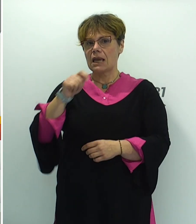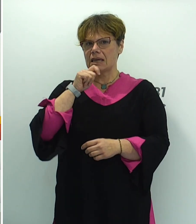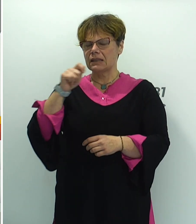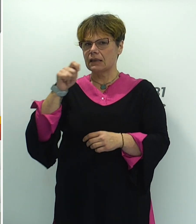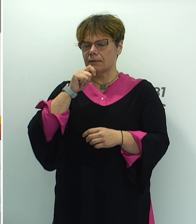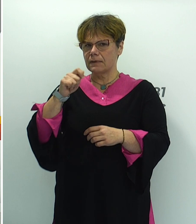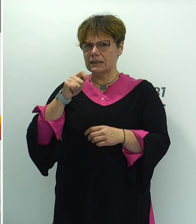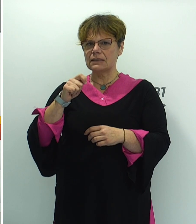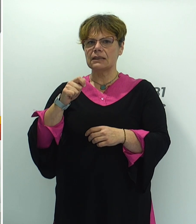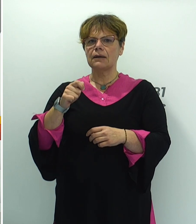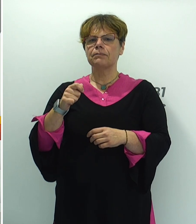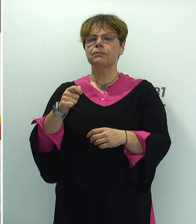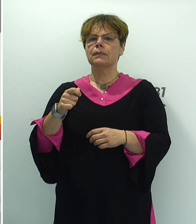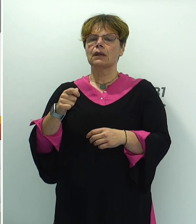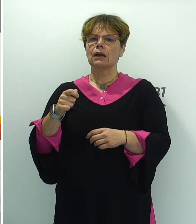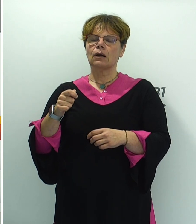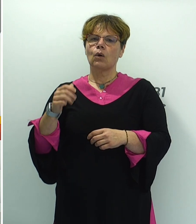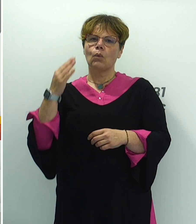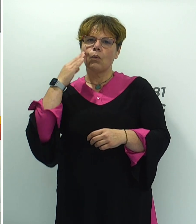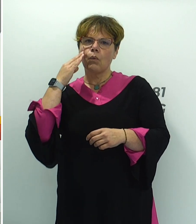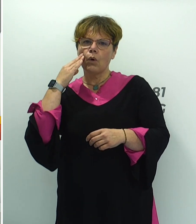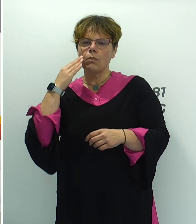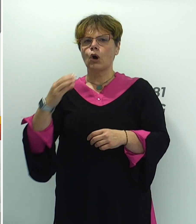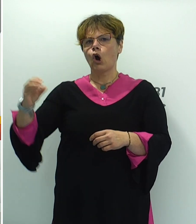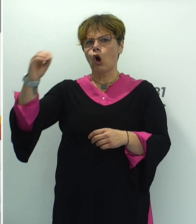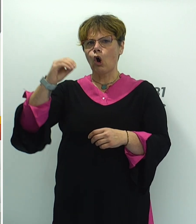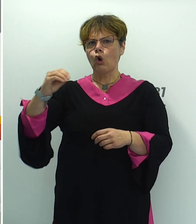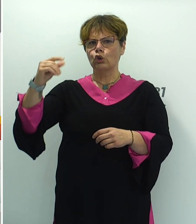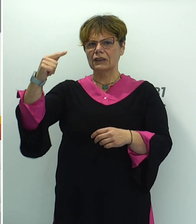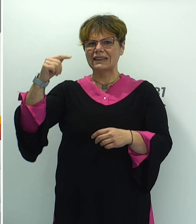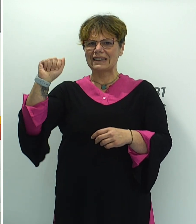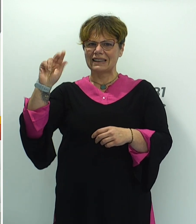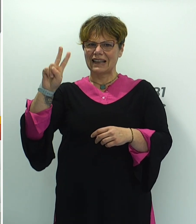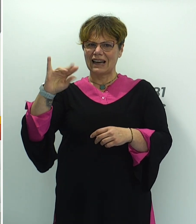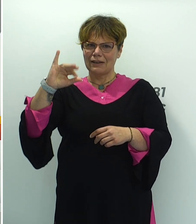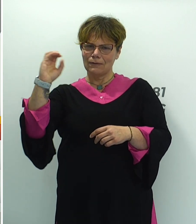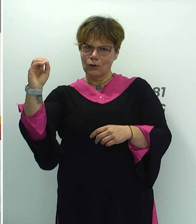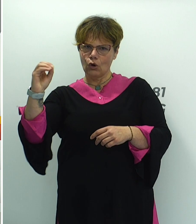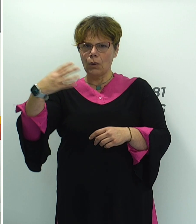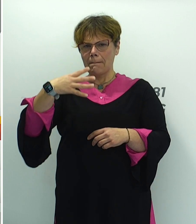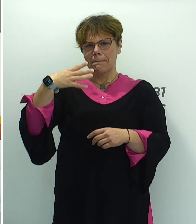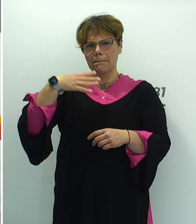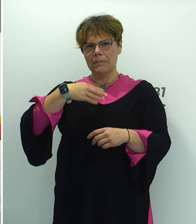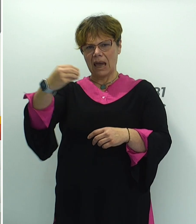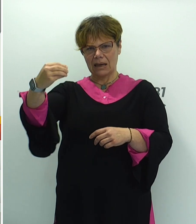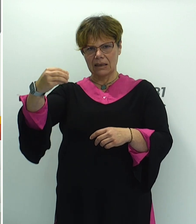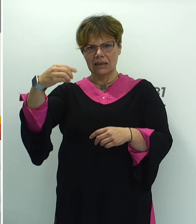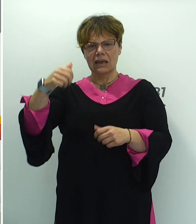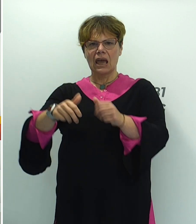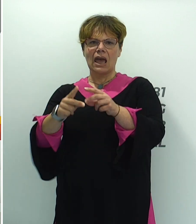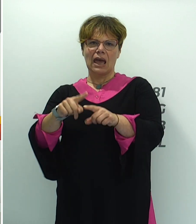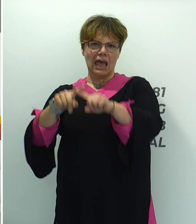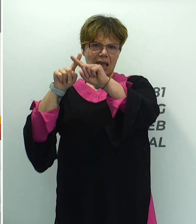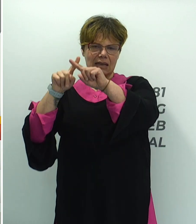intervista rilasciata da Ottavio Bianchi, ex calciatore e allenatore